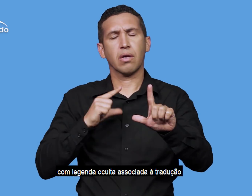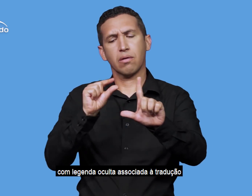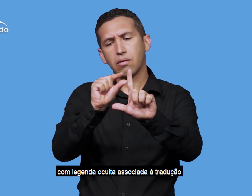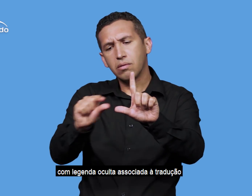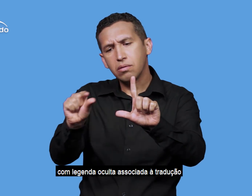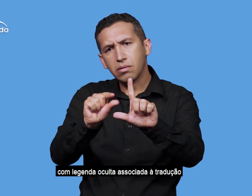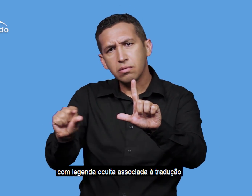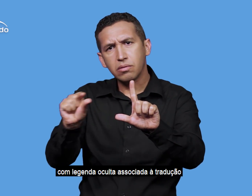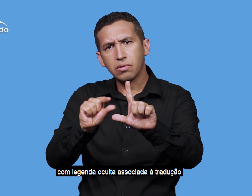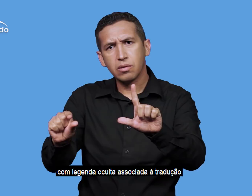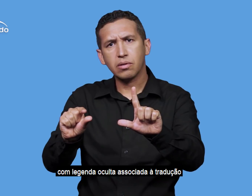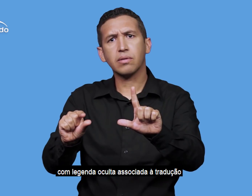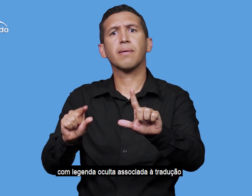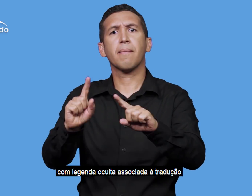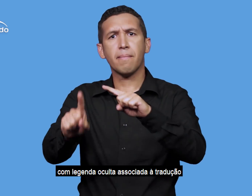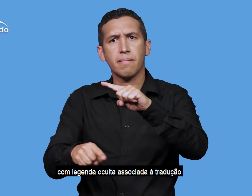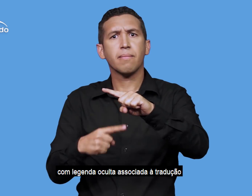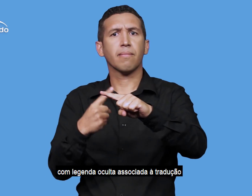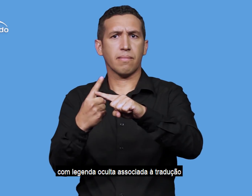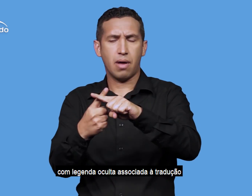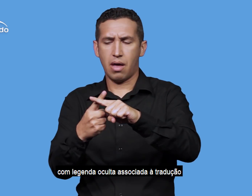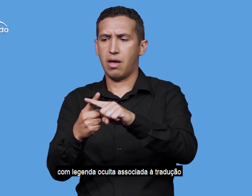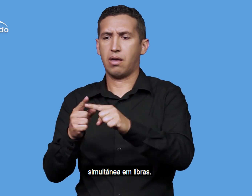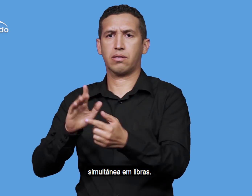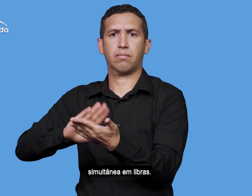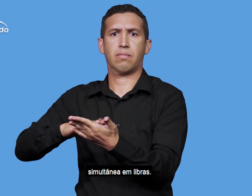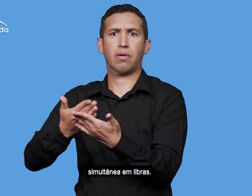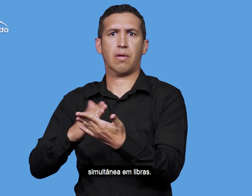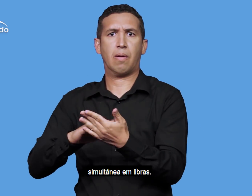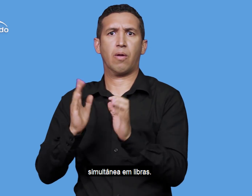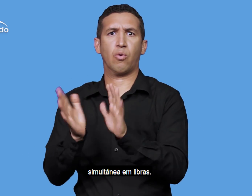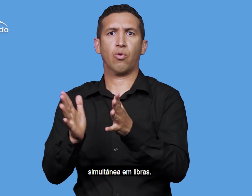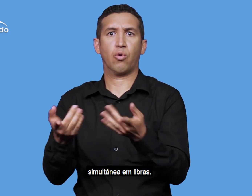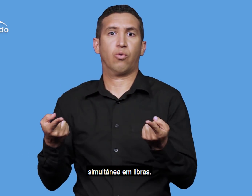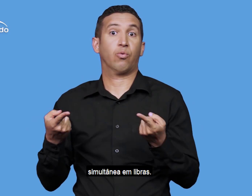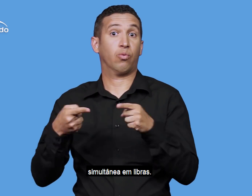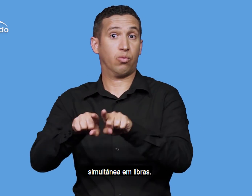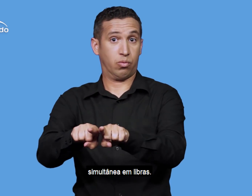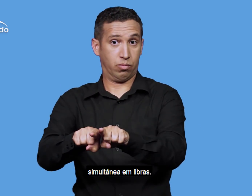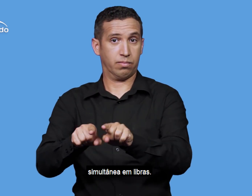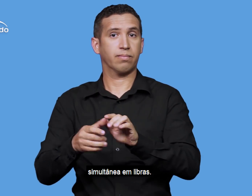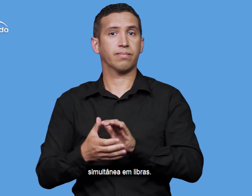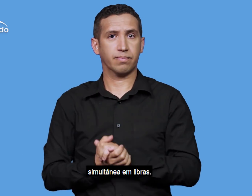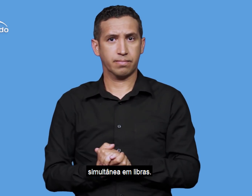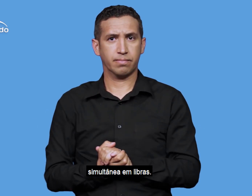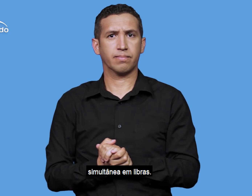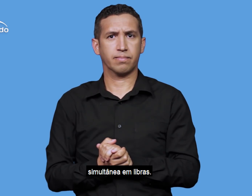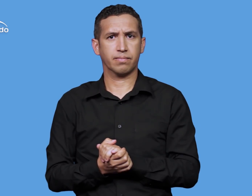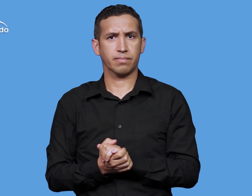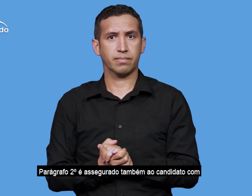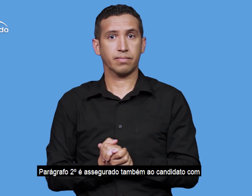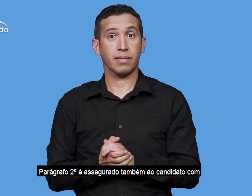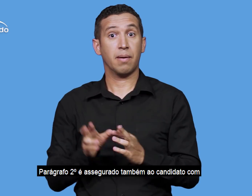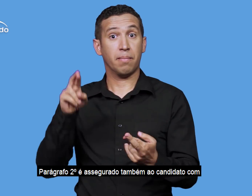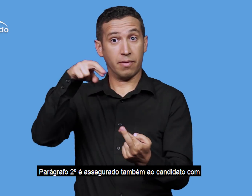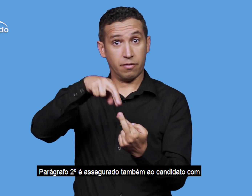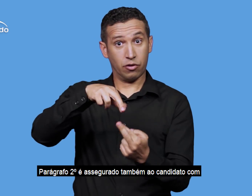legenda oculta associada à tradução simultânea em libras parágrafo 2º é